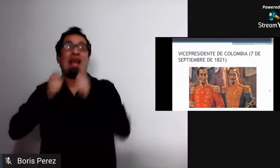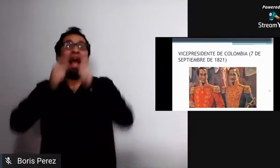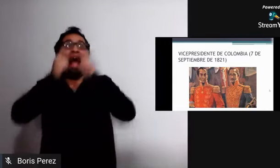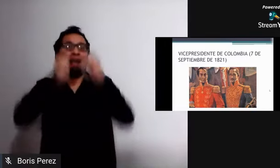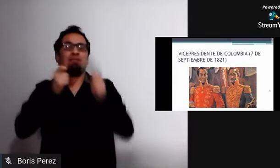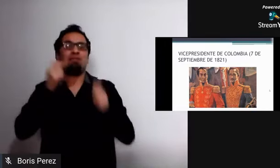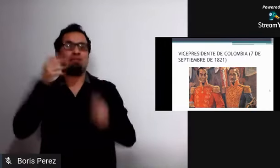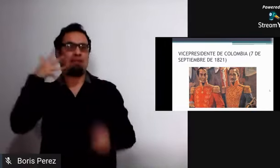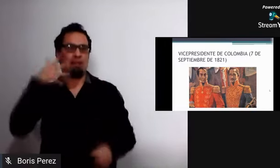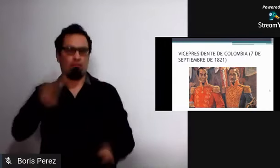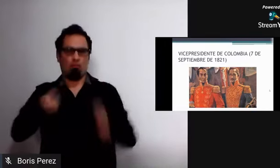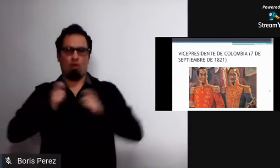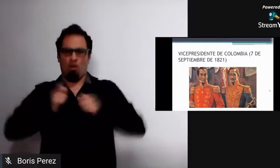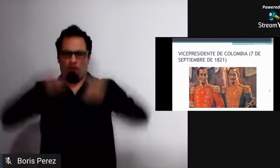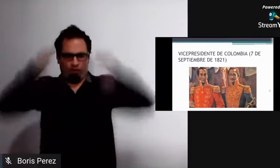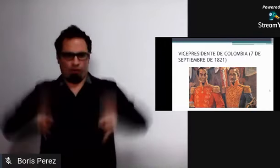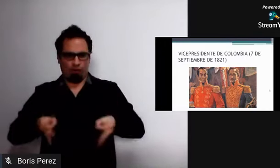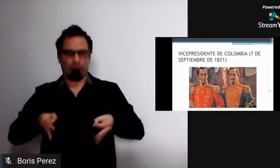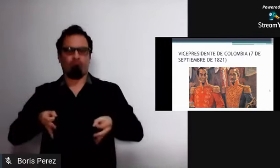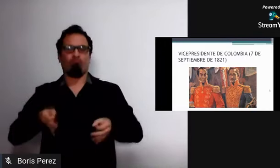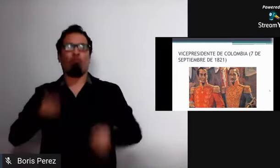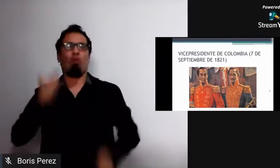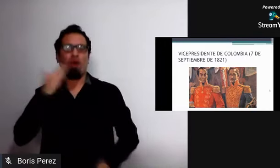En medio de toda esa situación,